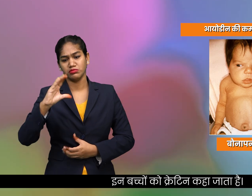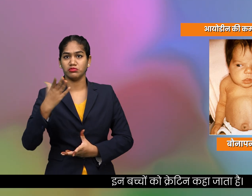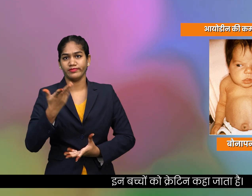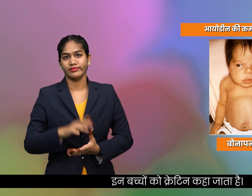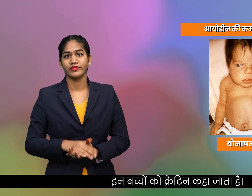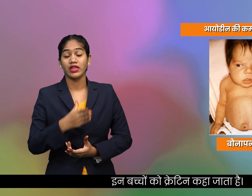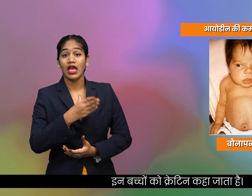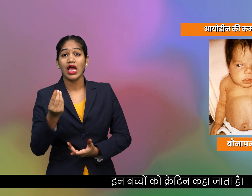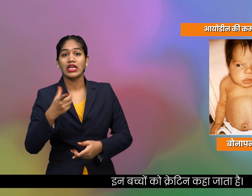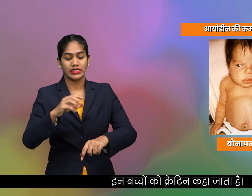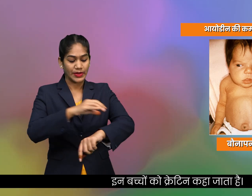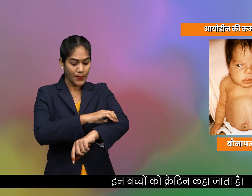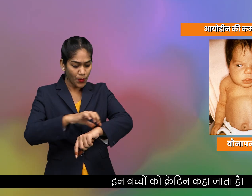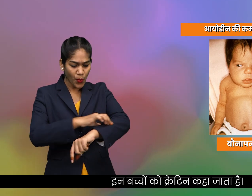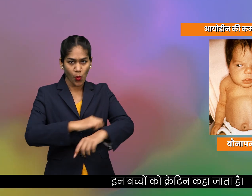कहा जाता है।